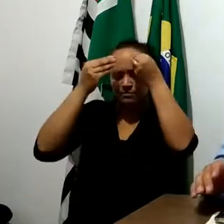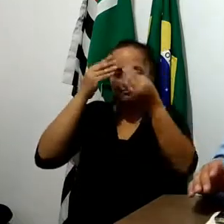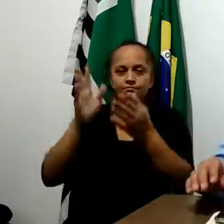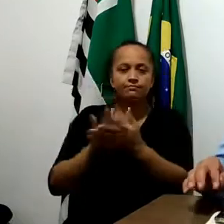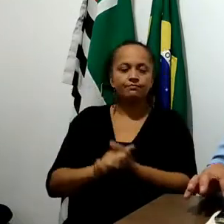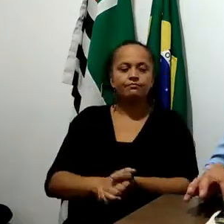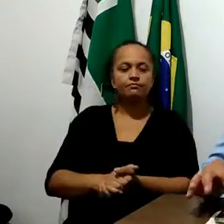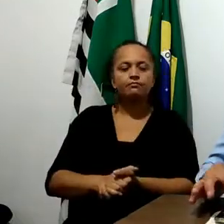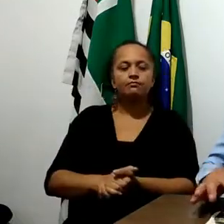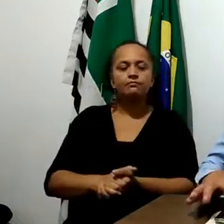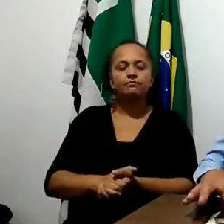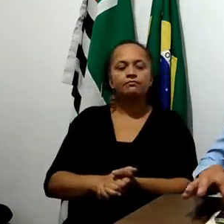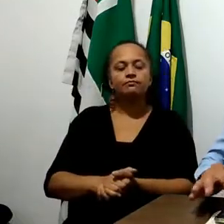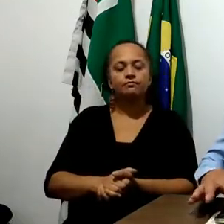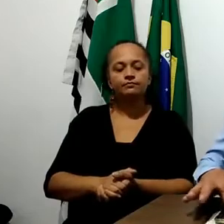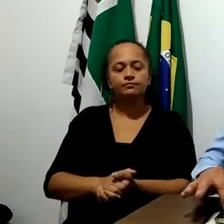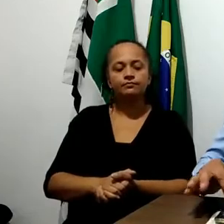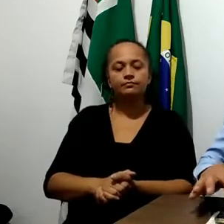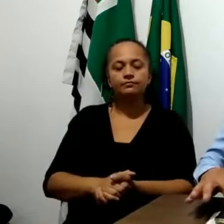no versículo 21,